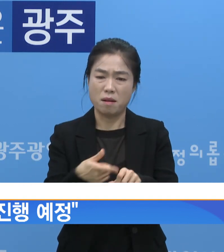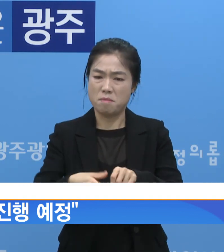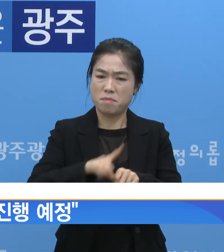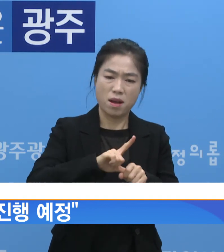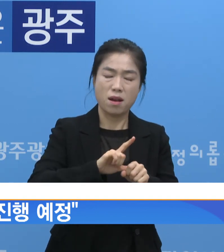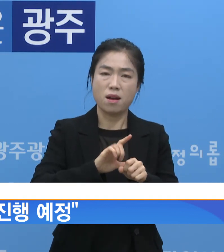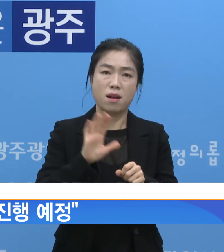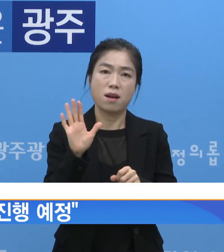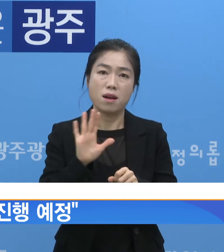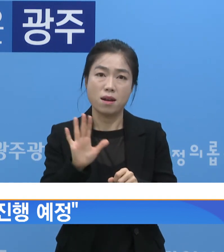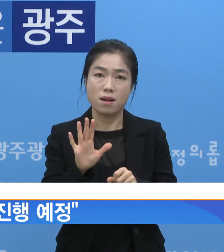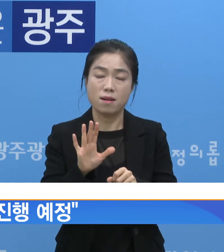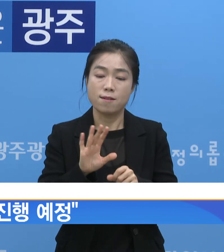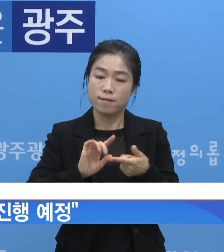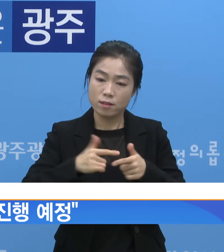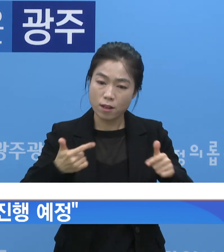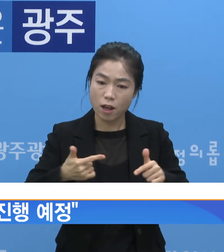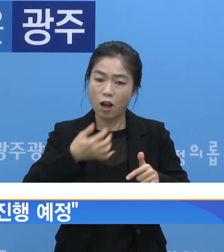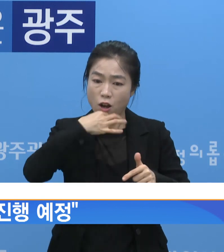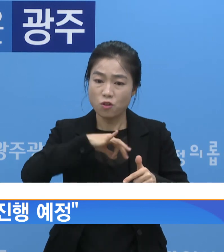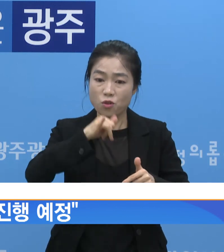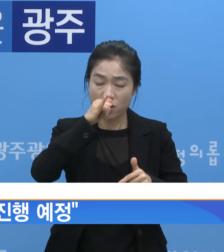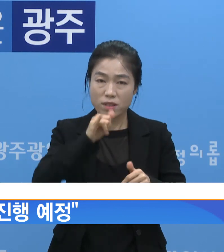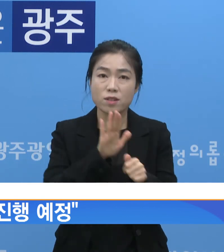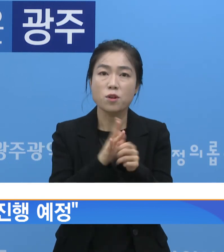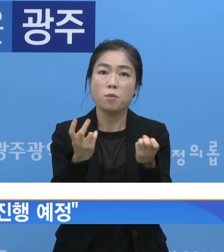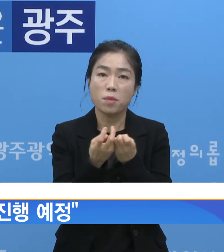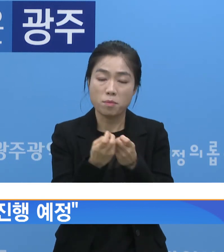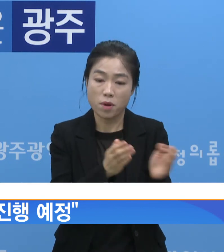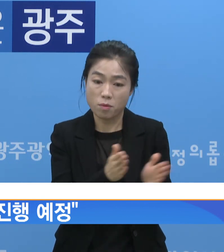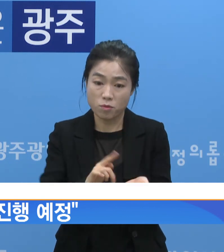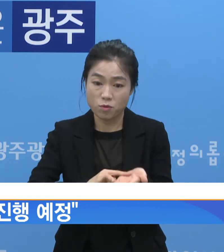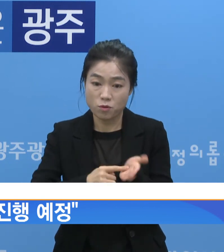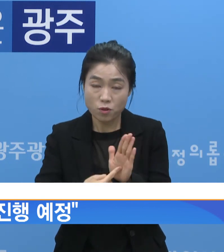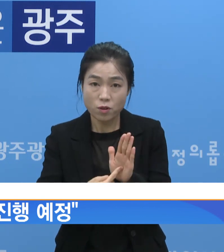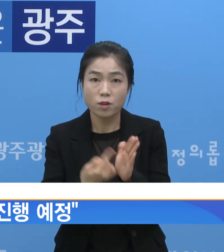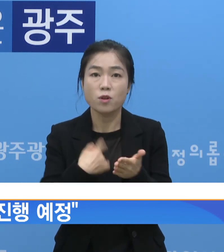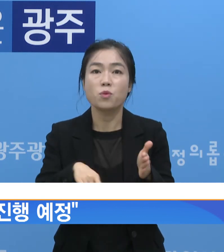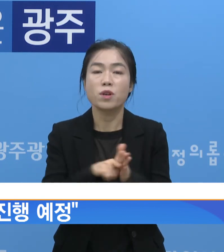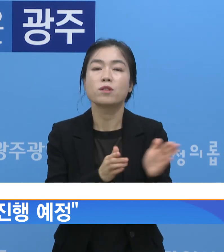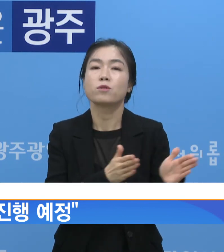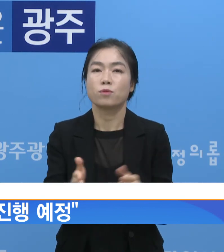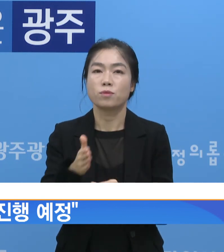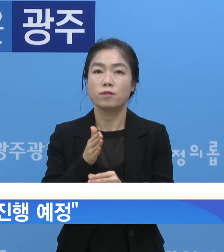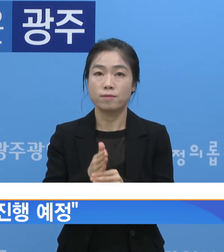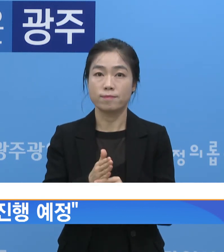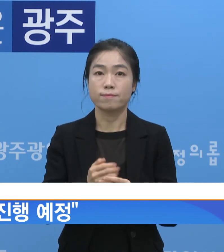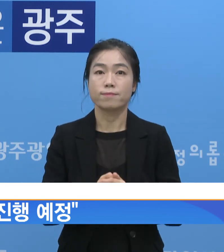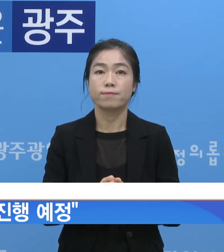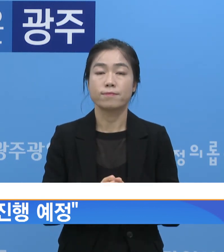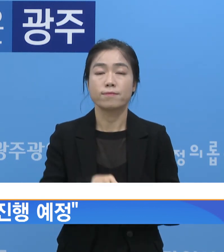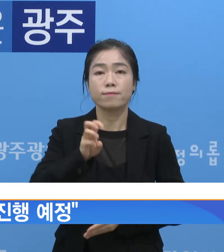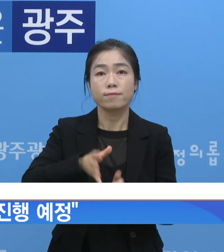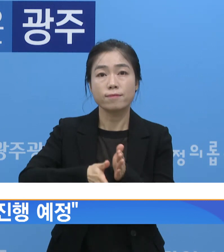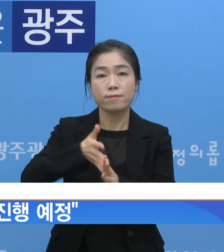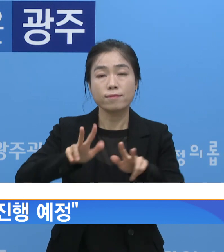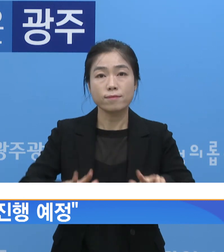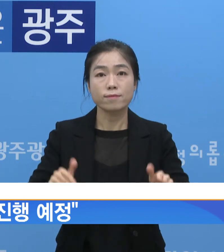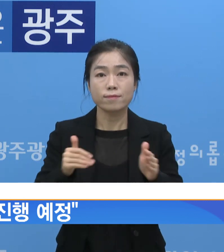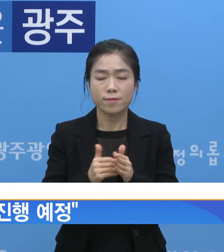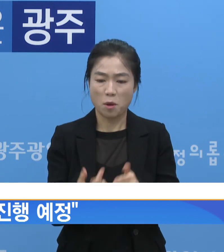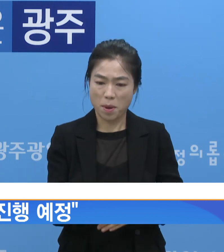않고 다양하고 도움이 되는 지원책을 내놓기 위해 준비 중에 있습니다. 우리 시는